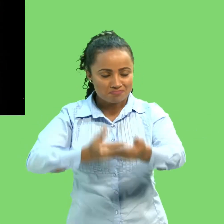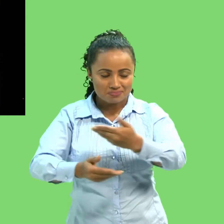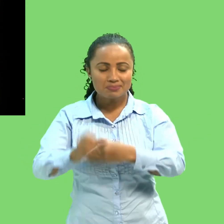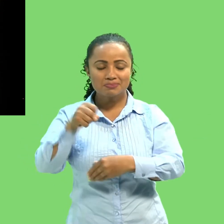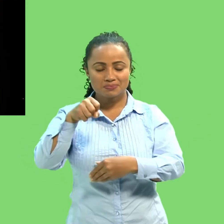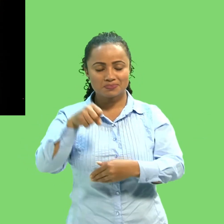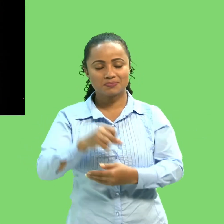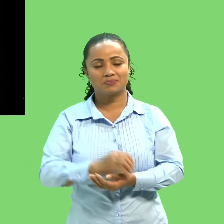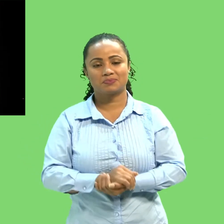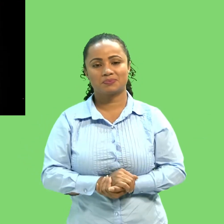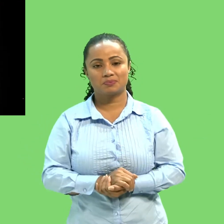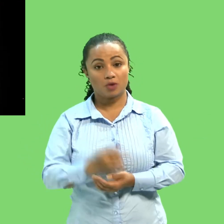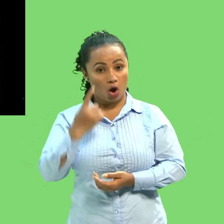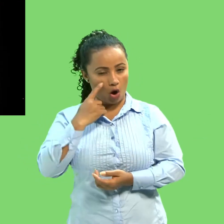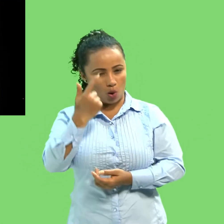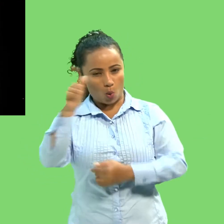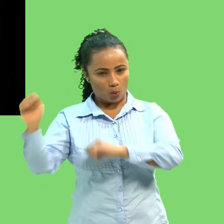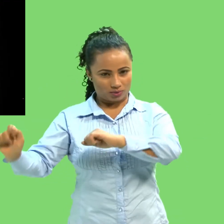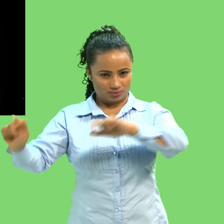próximo slide.